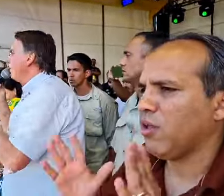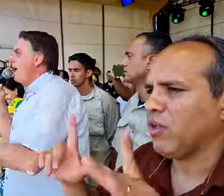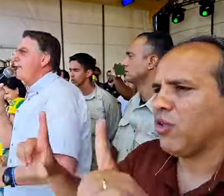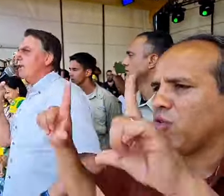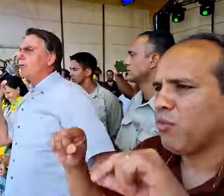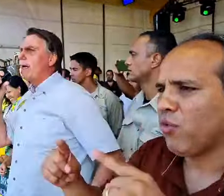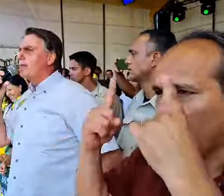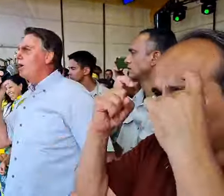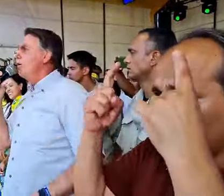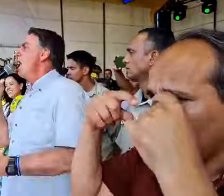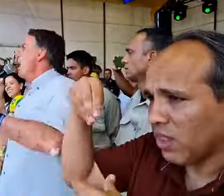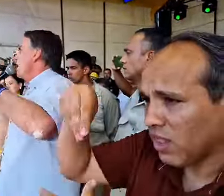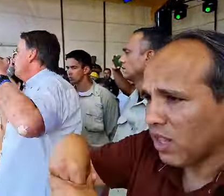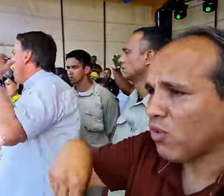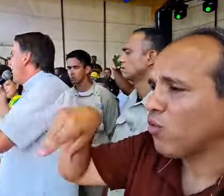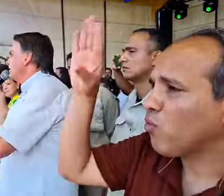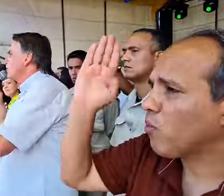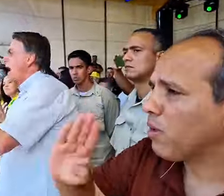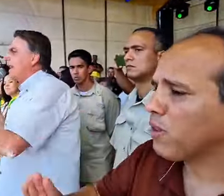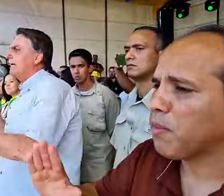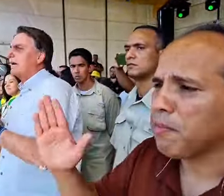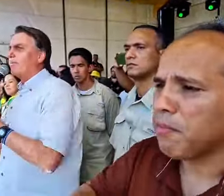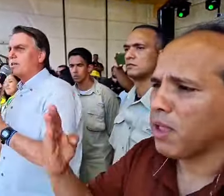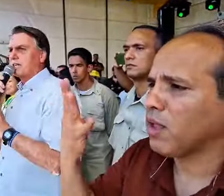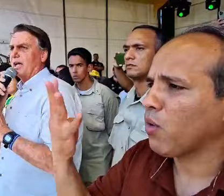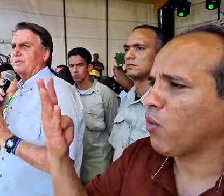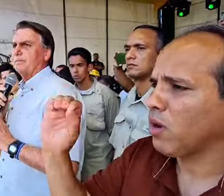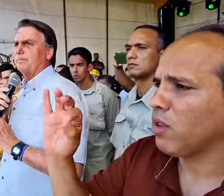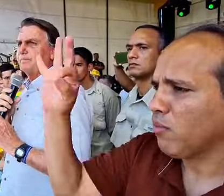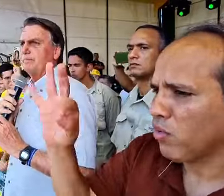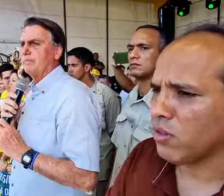Diminuímos a violência no Brasil em mais de